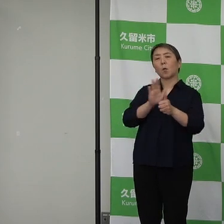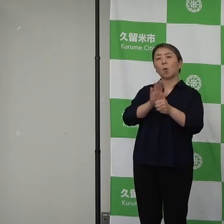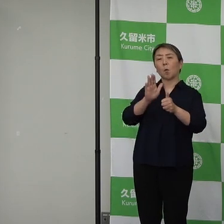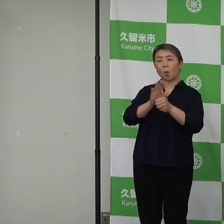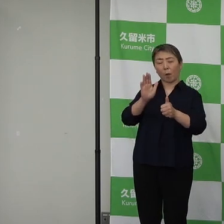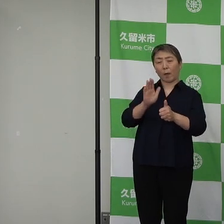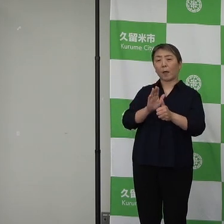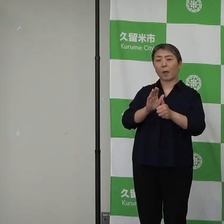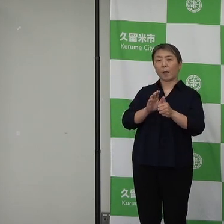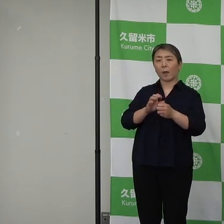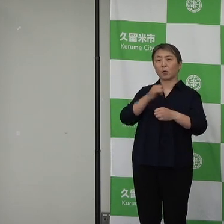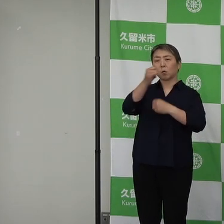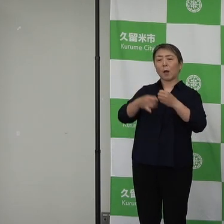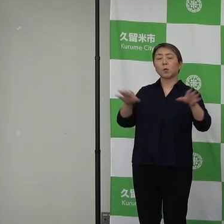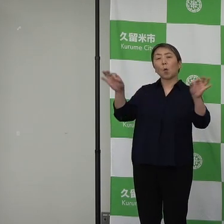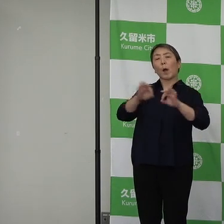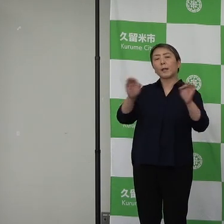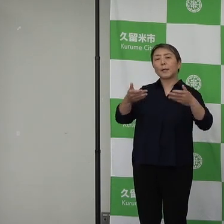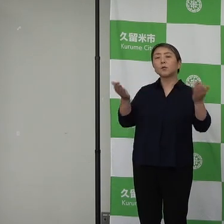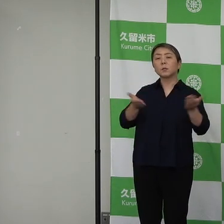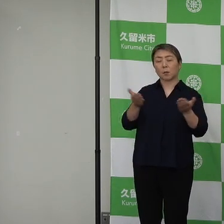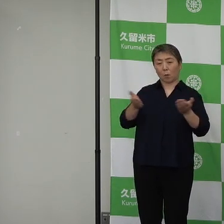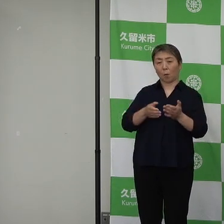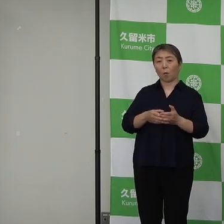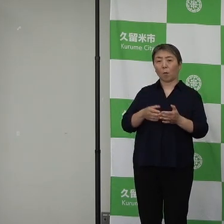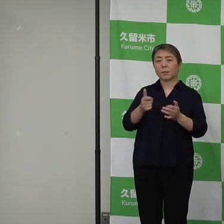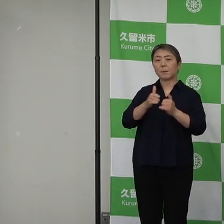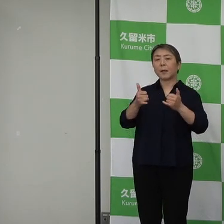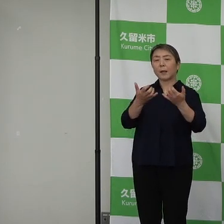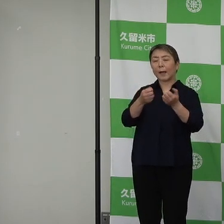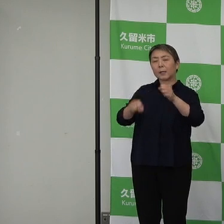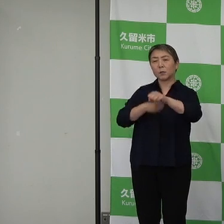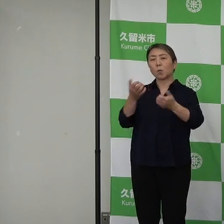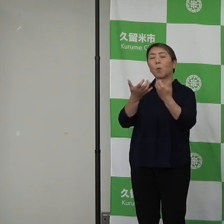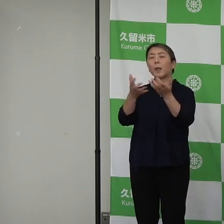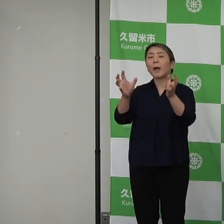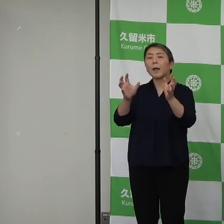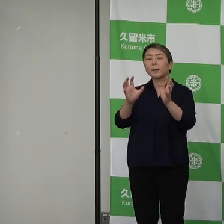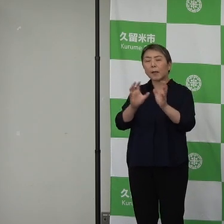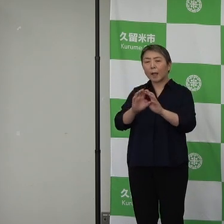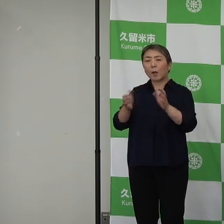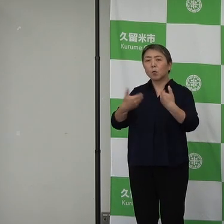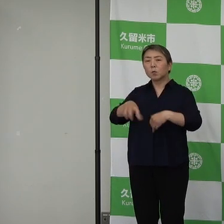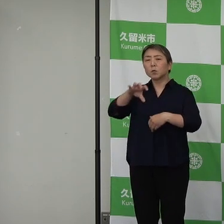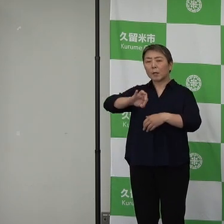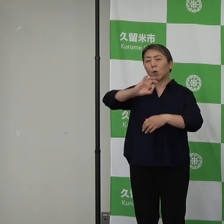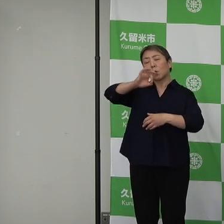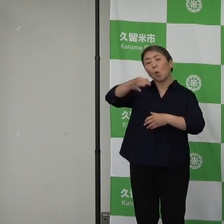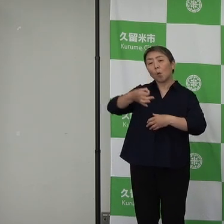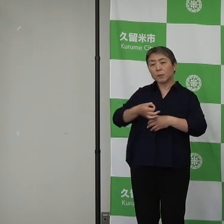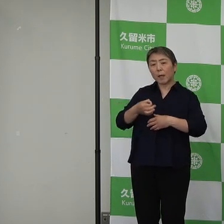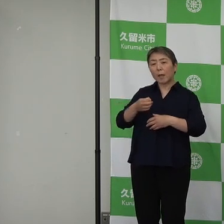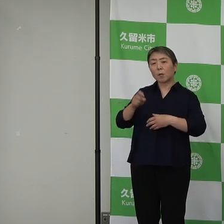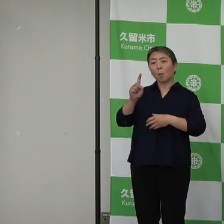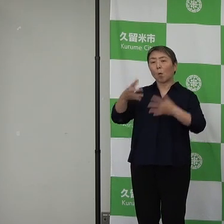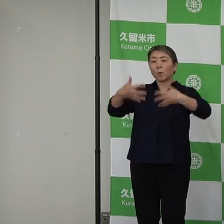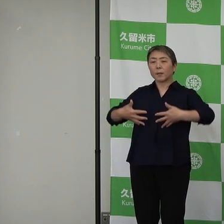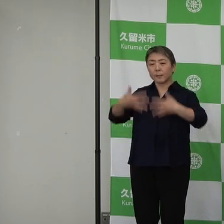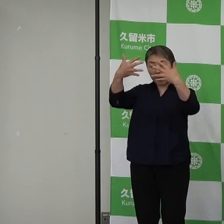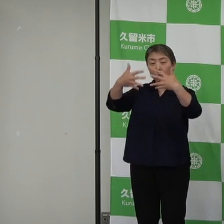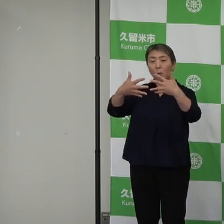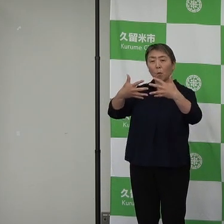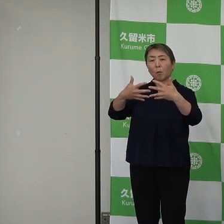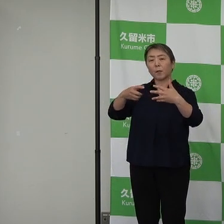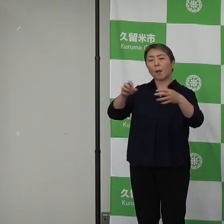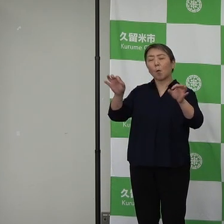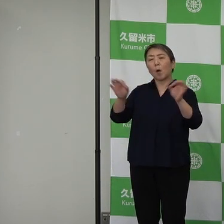ウドファンディング事業です。市民活動団体がふるさと納税のポータルサイトでクラウドファ